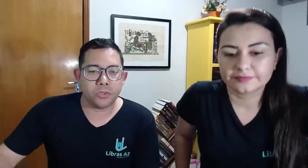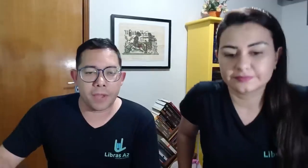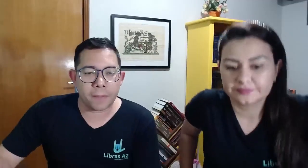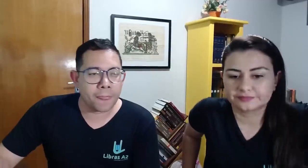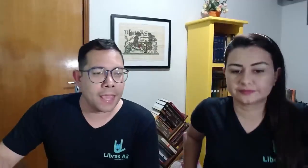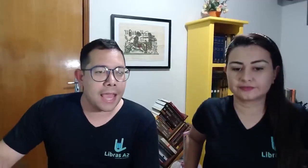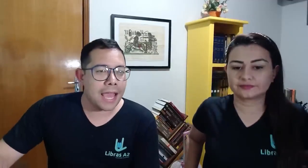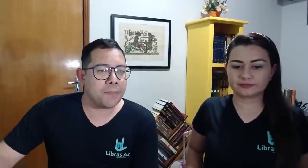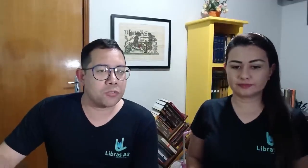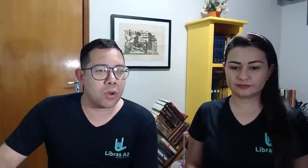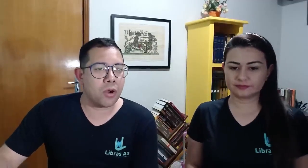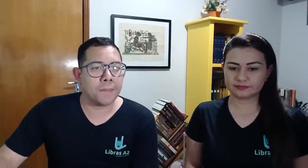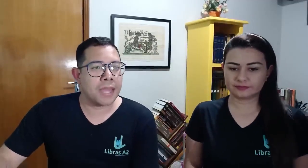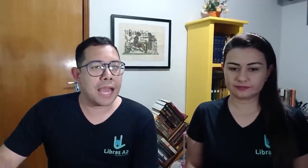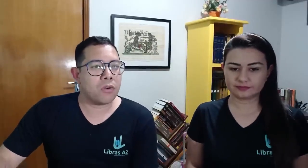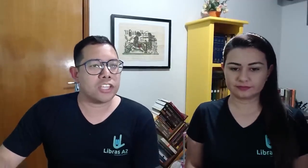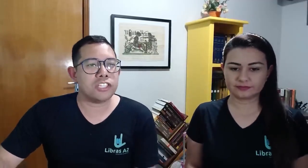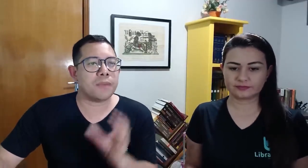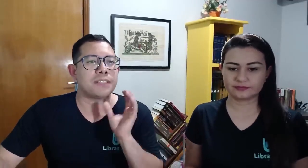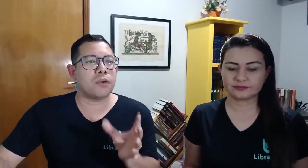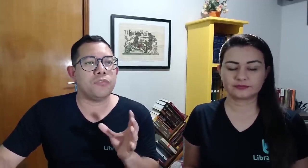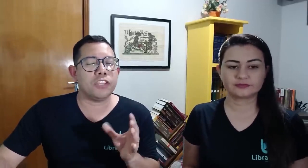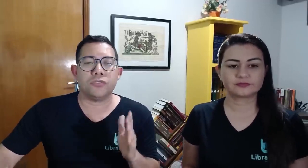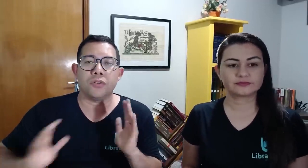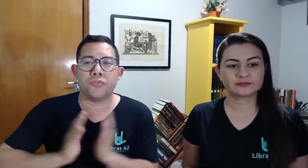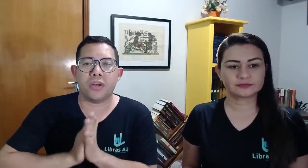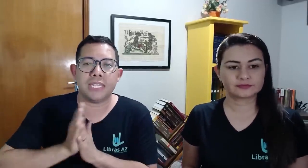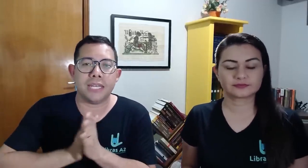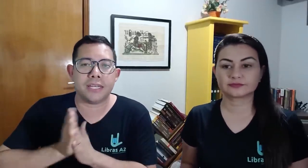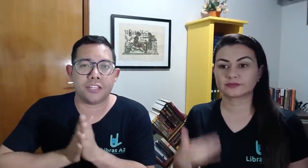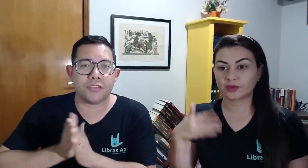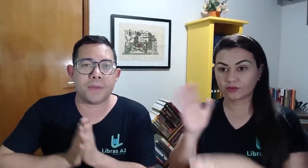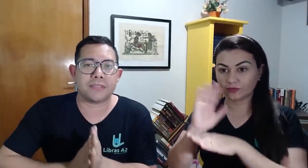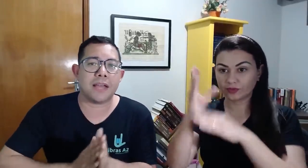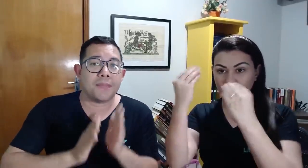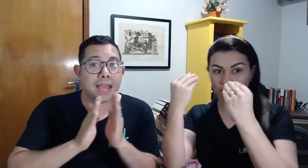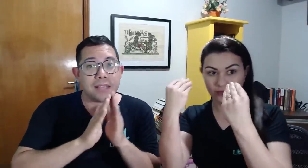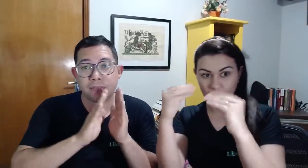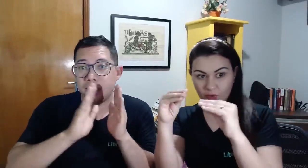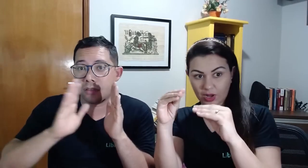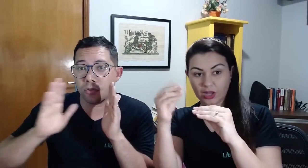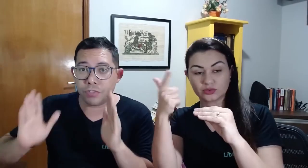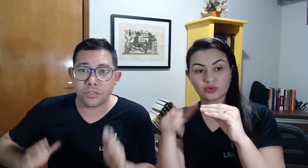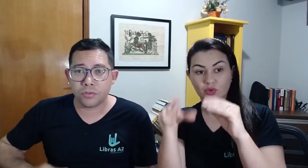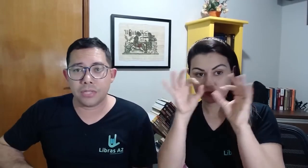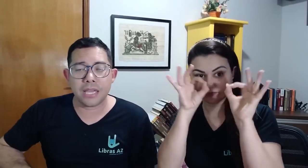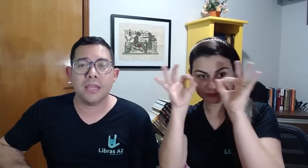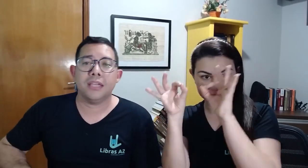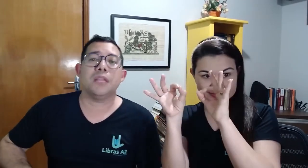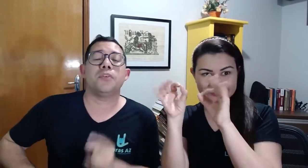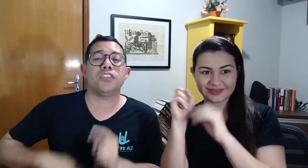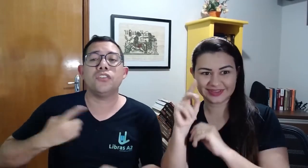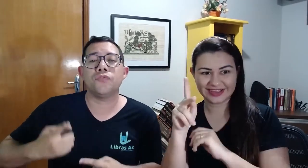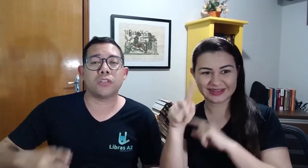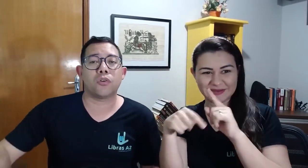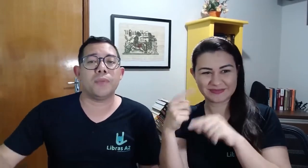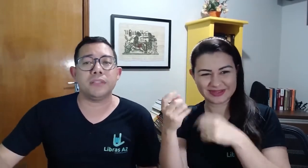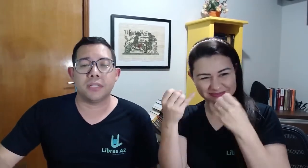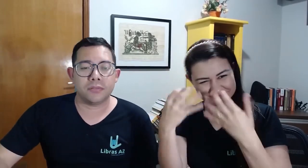bem. Aí, pessoal, ó, agora a gente vai passar o vídeo, então foque nele que a gente vai passar, assista o vídeo, tá? E depois a gente volta comentando, tá